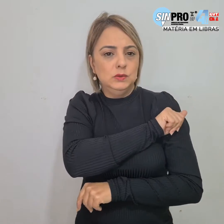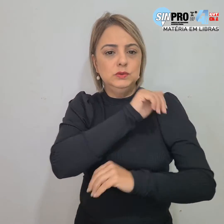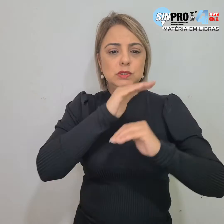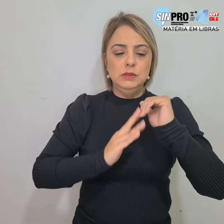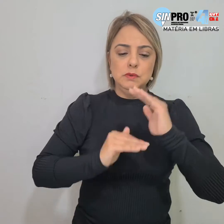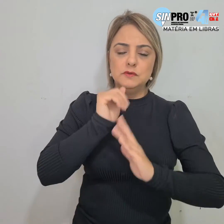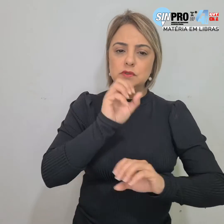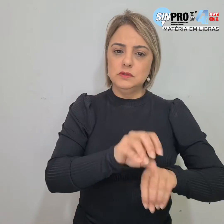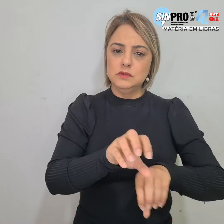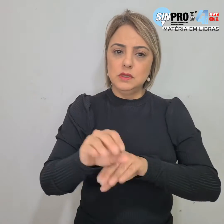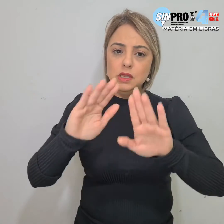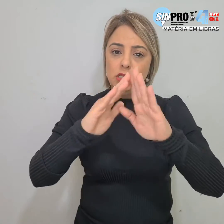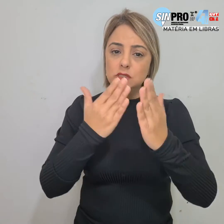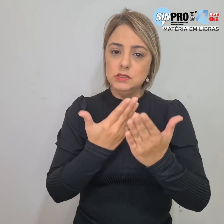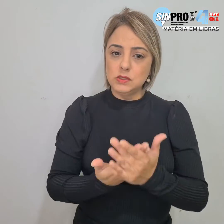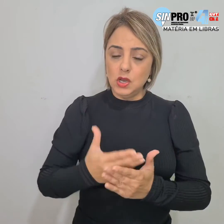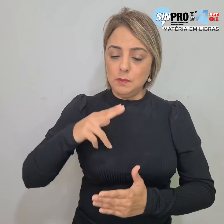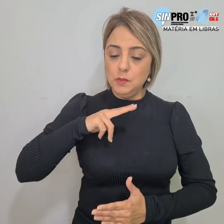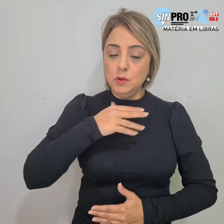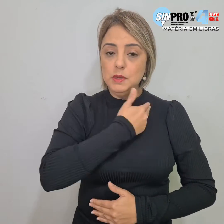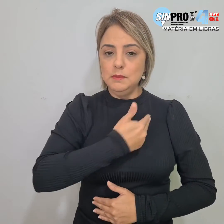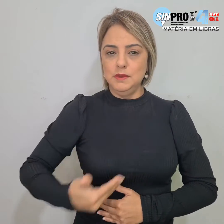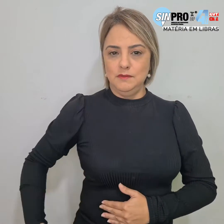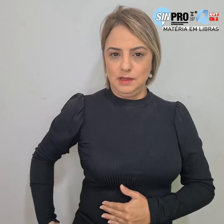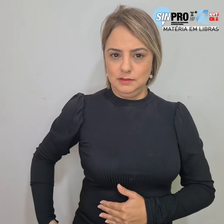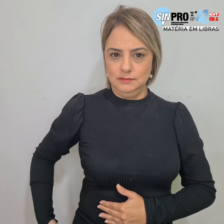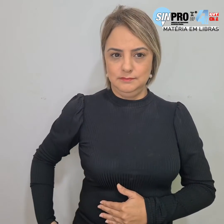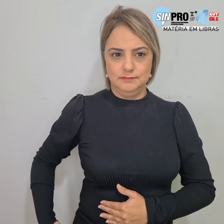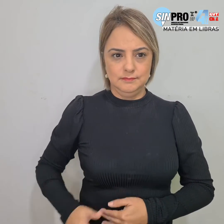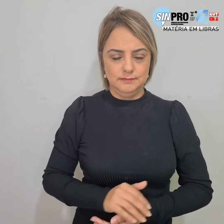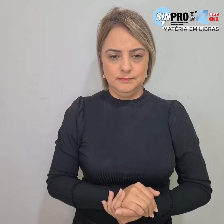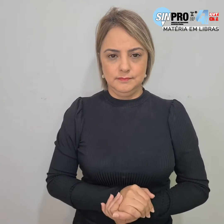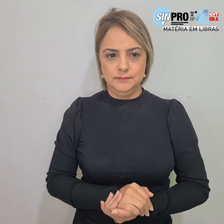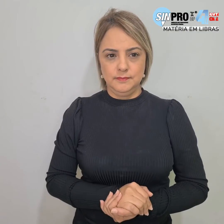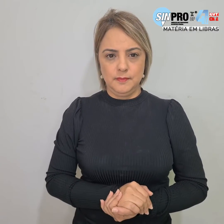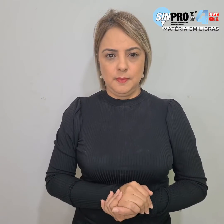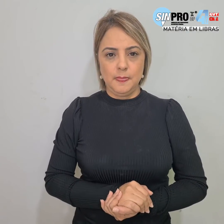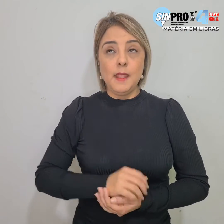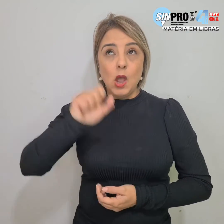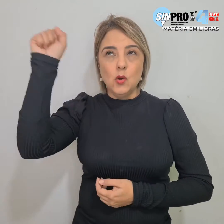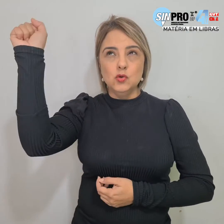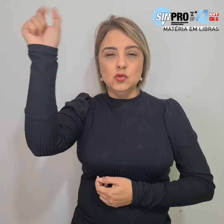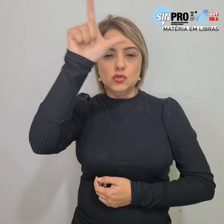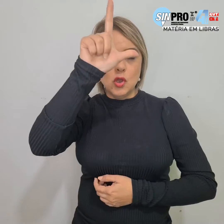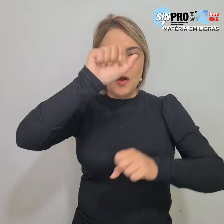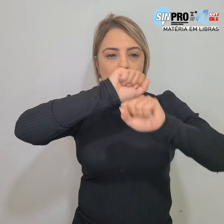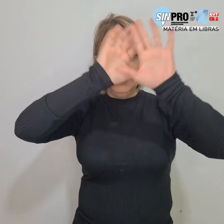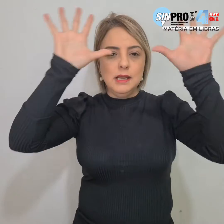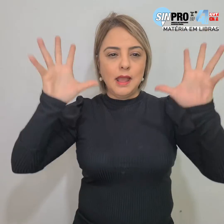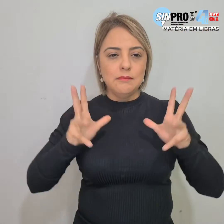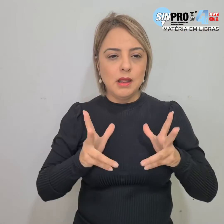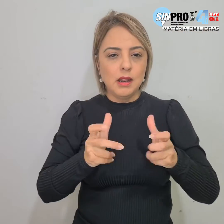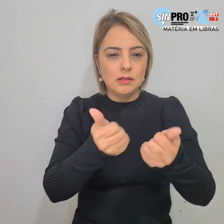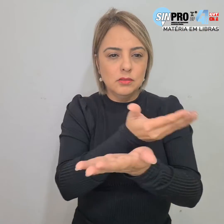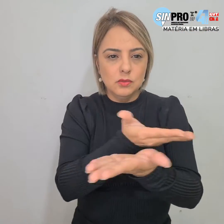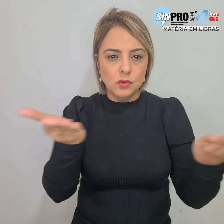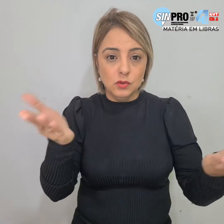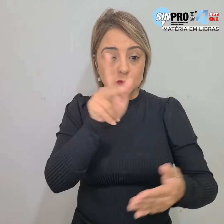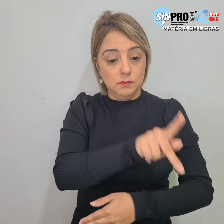públicas e privadas. O sol deveria brilhar para todos. Os professores e estudantes das escolas